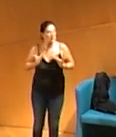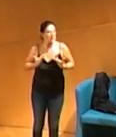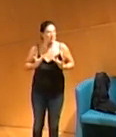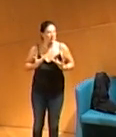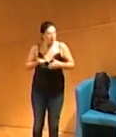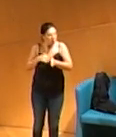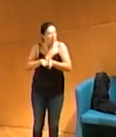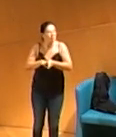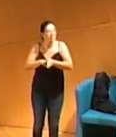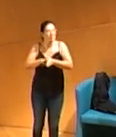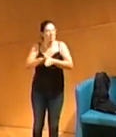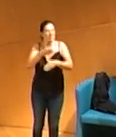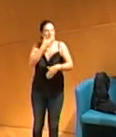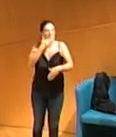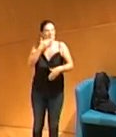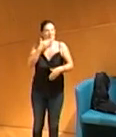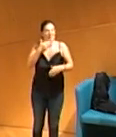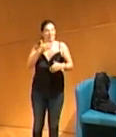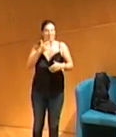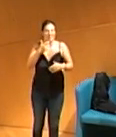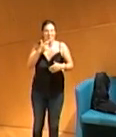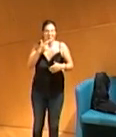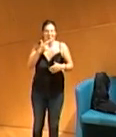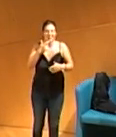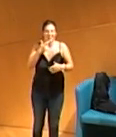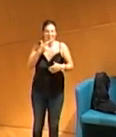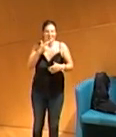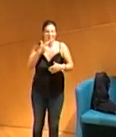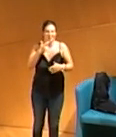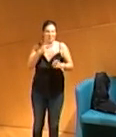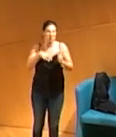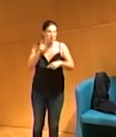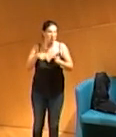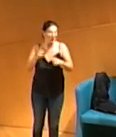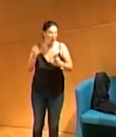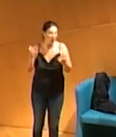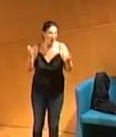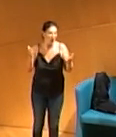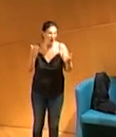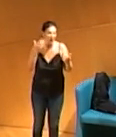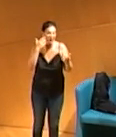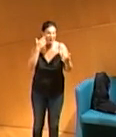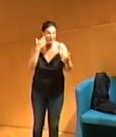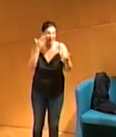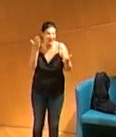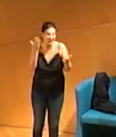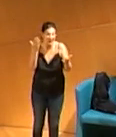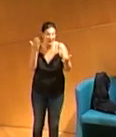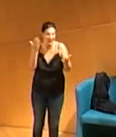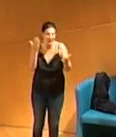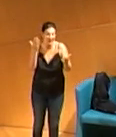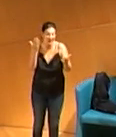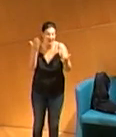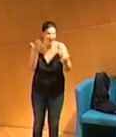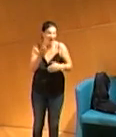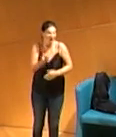bon, je ne sais pas si je peux le dire, mais peut-être qu'on aurait moins besoin de répit s'il y avait des places, pour